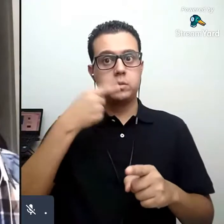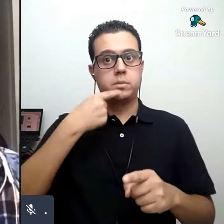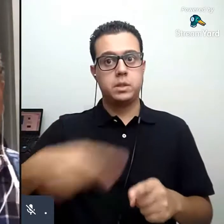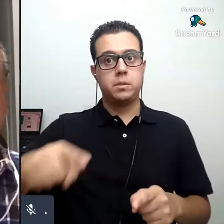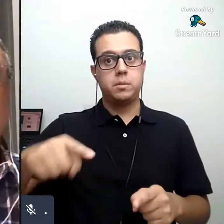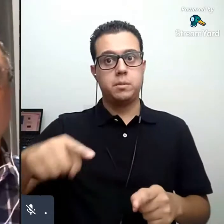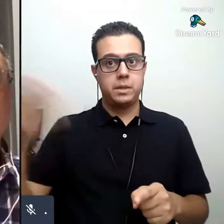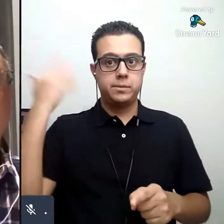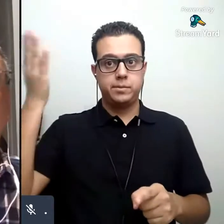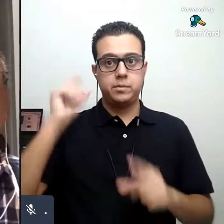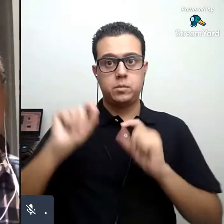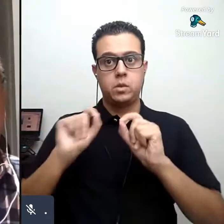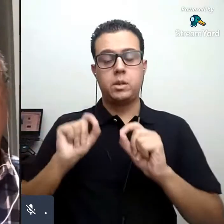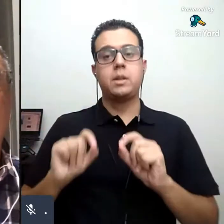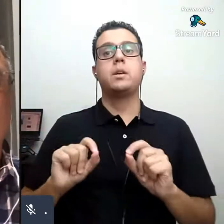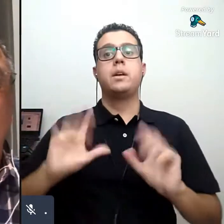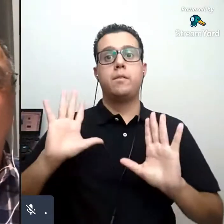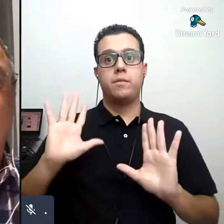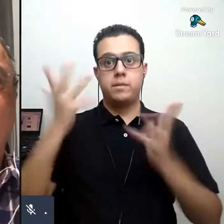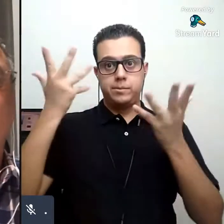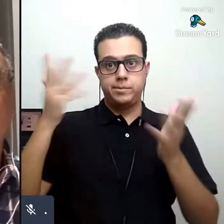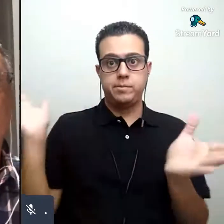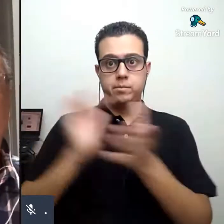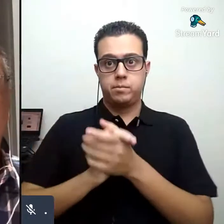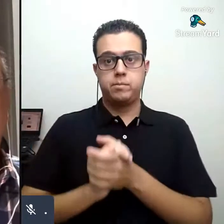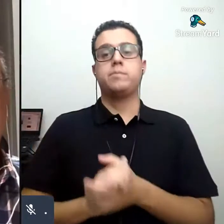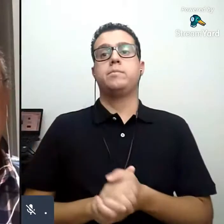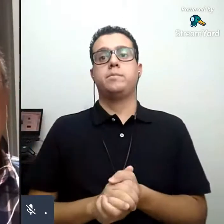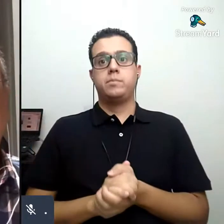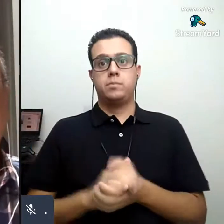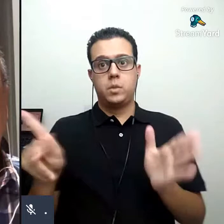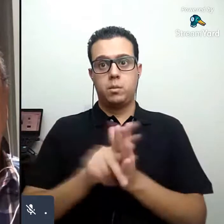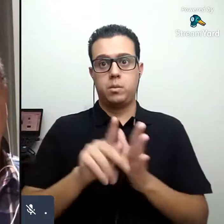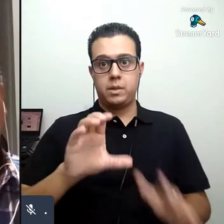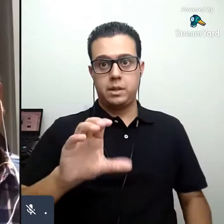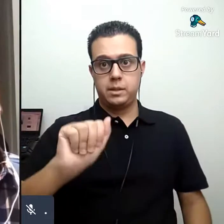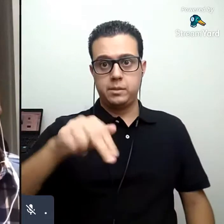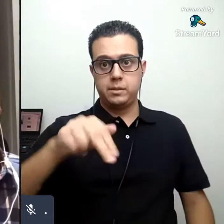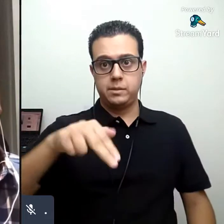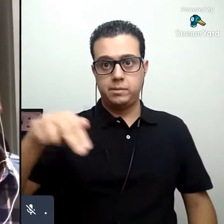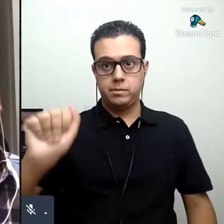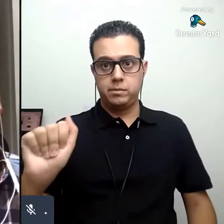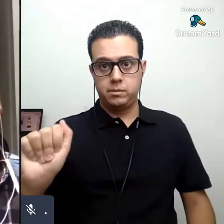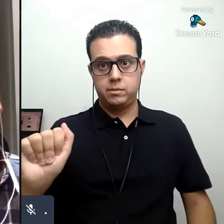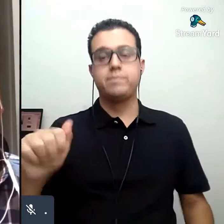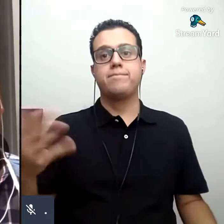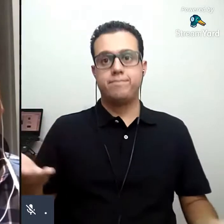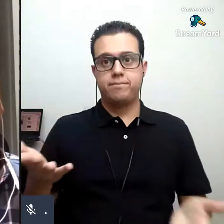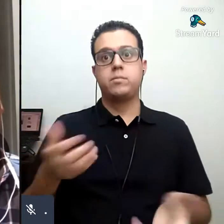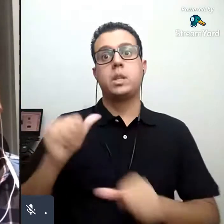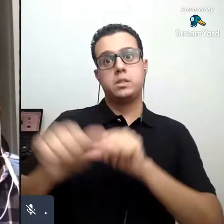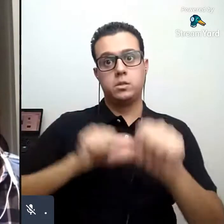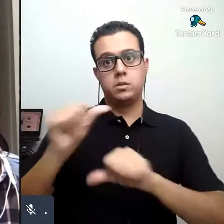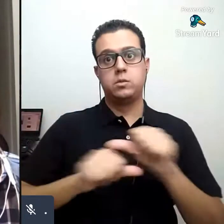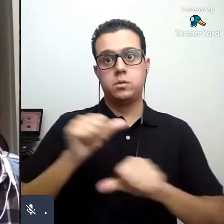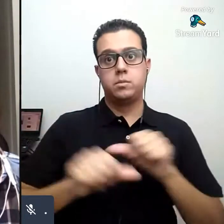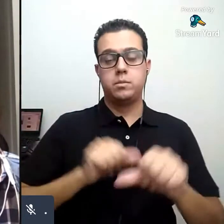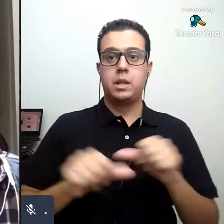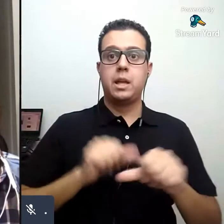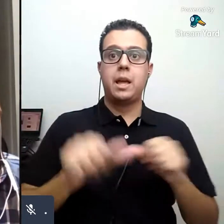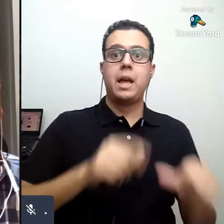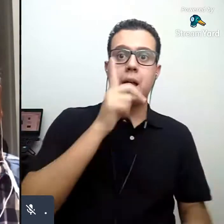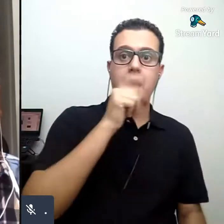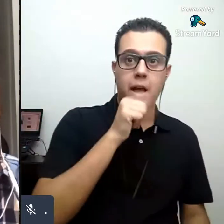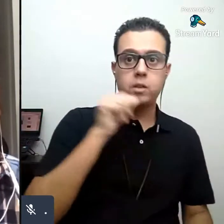de casamento Jesus transforma água em vinho. Nessa semana, o segundo